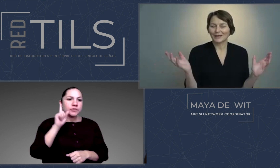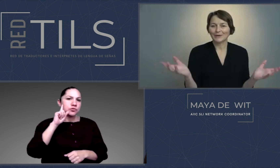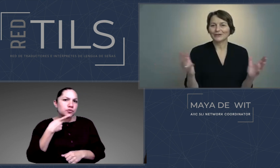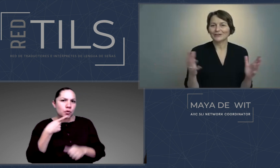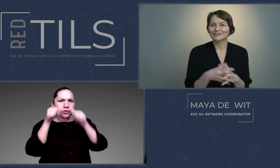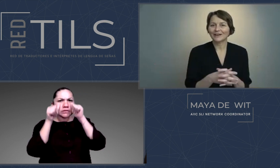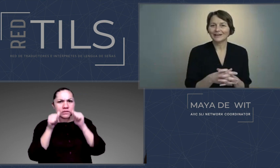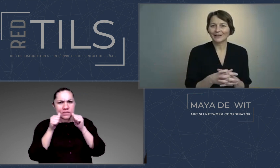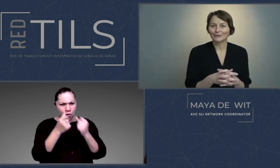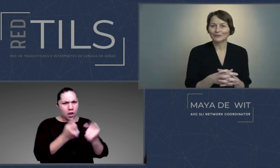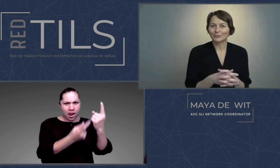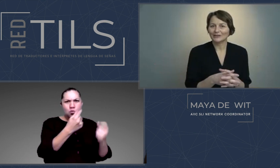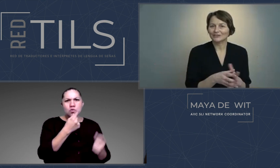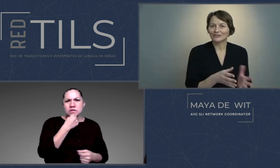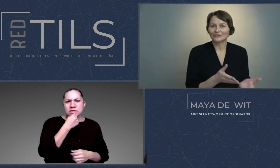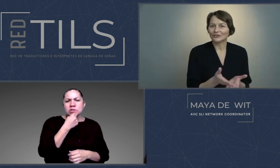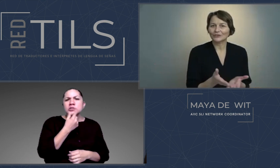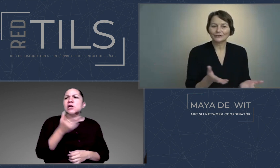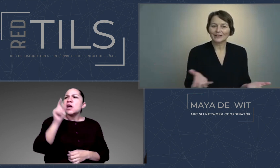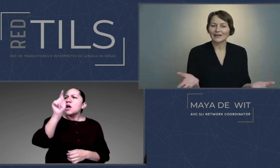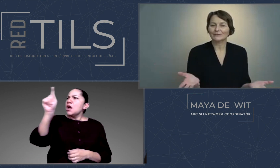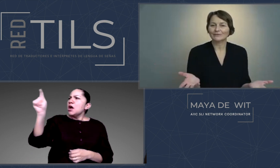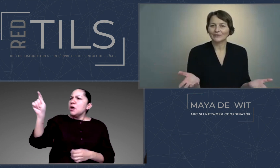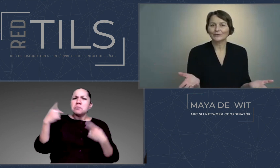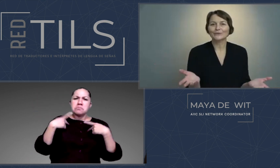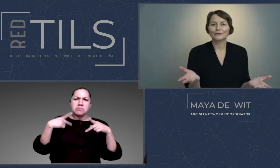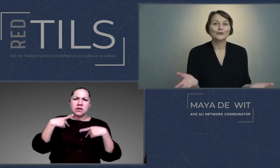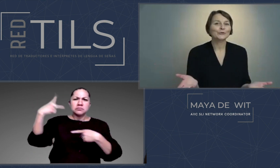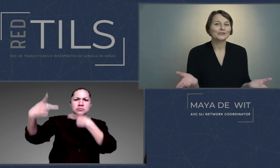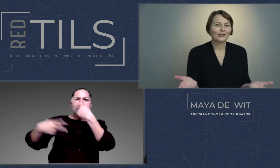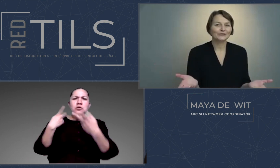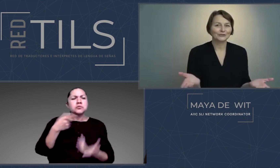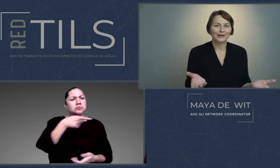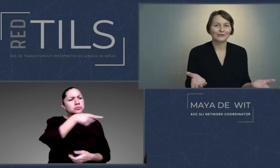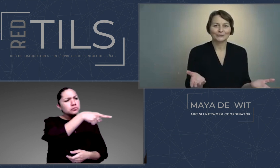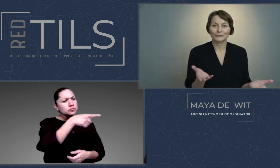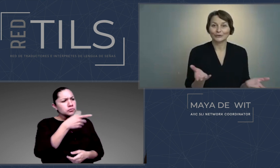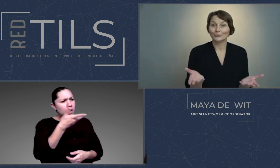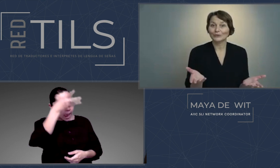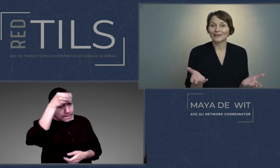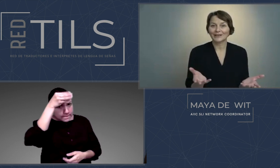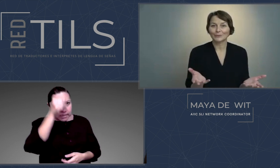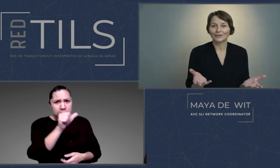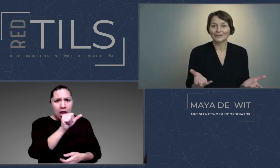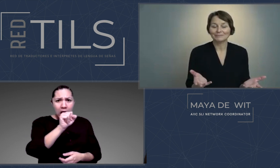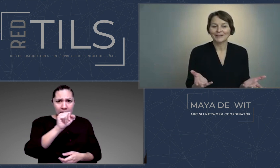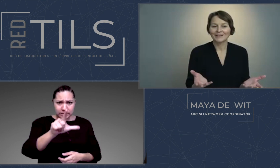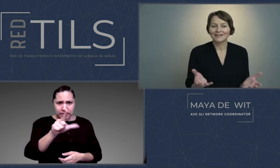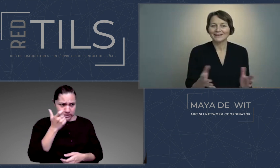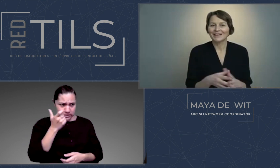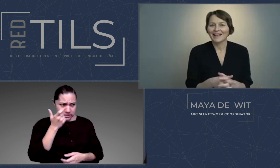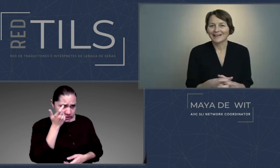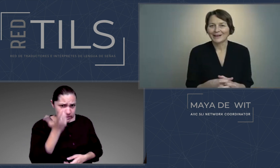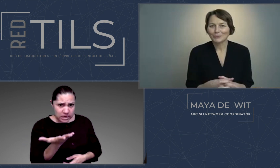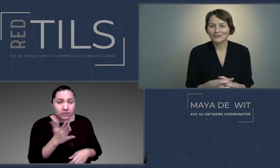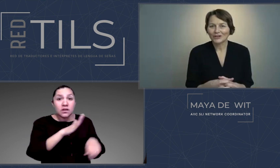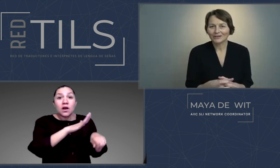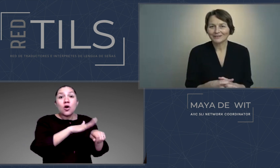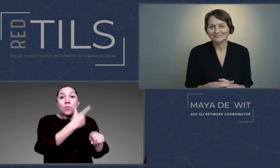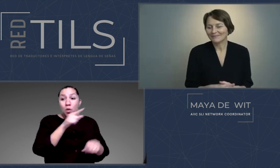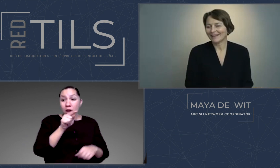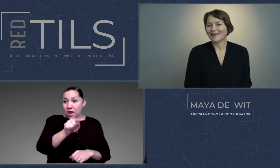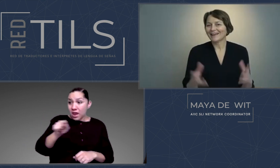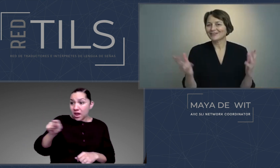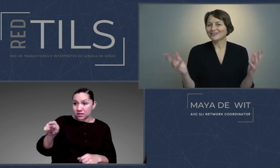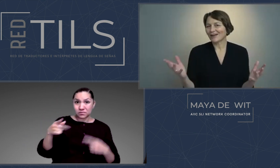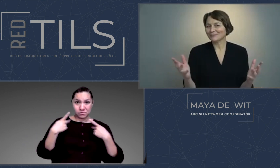dicen, bueno, ¿quién quiere aprender American Sign Language? Porque estos chicos tienen muy pocos adultos con